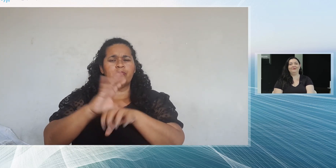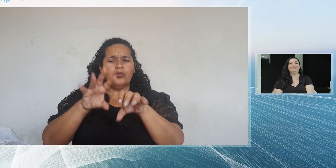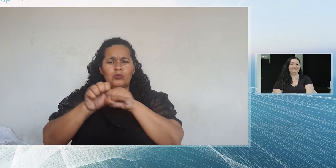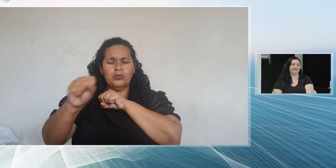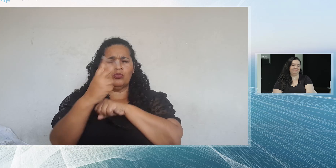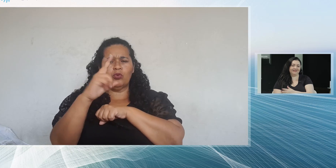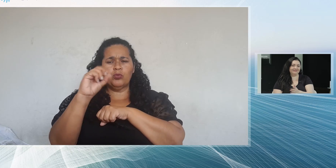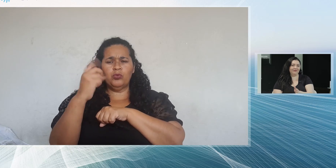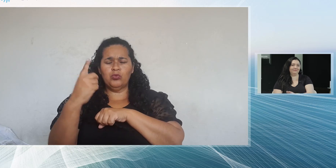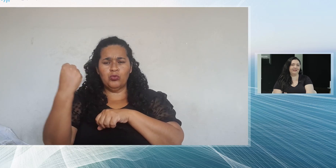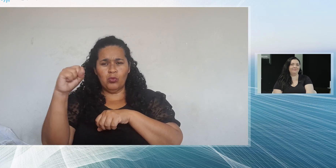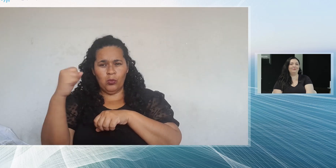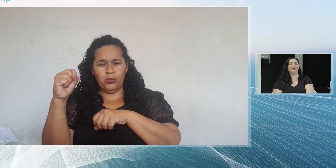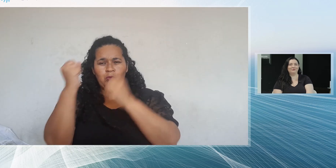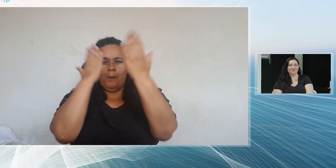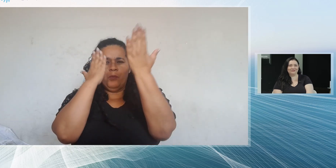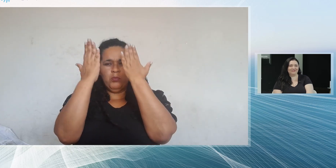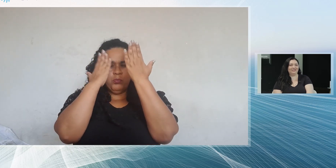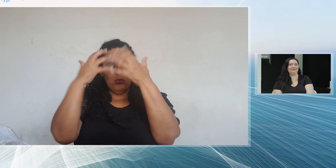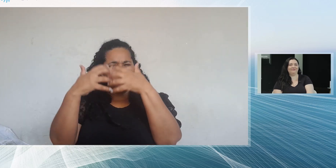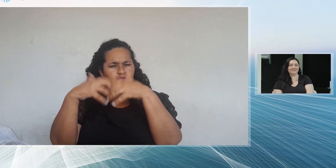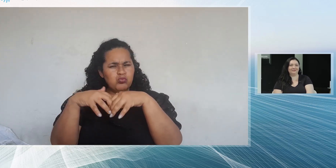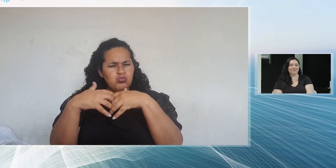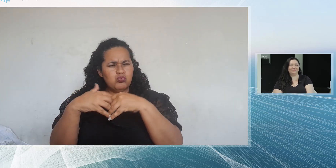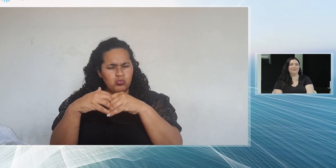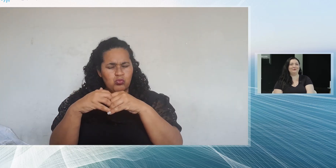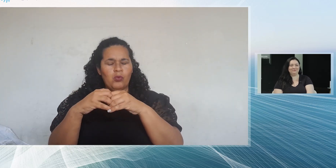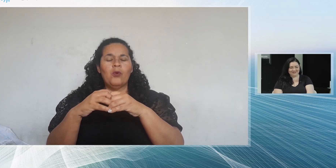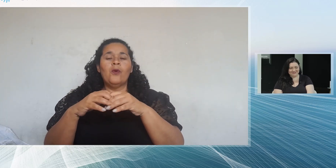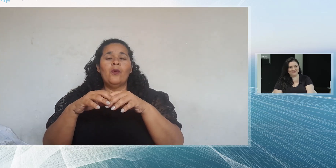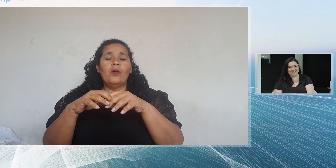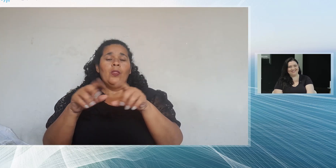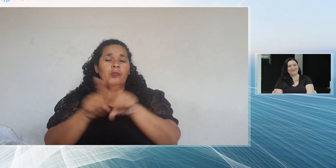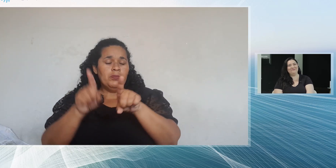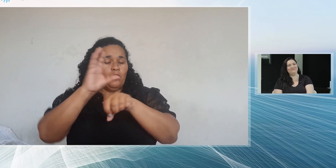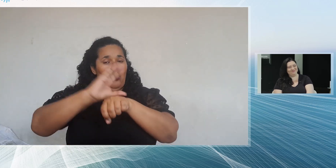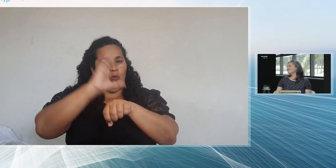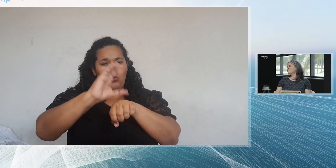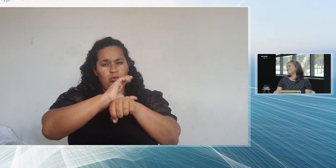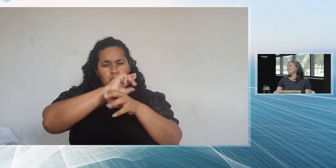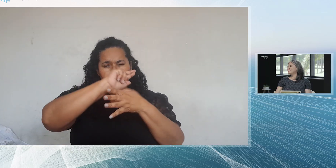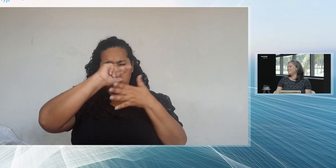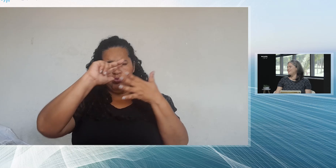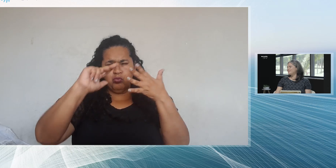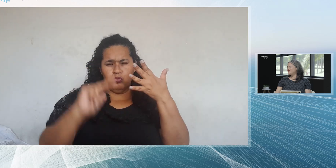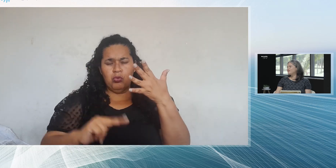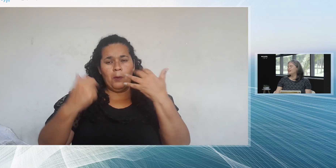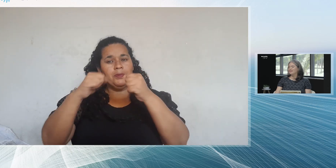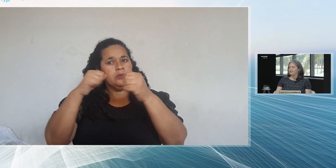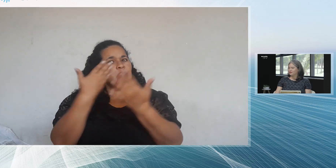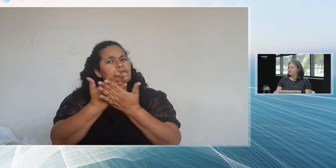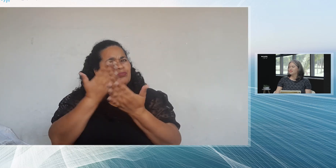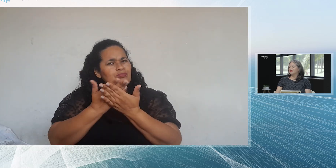2018. E nesse meio tempo, alguns cursos que a gente acaba fazendo porque não pode parar de estudar, né?